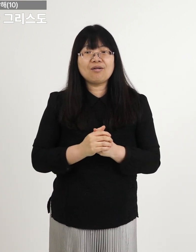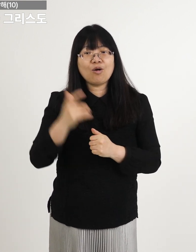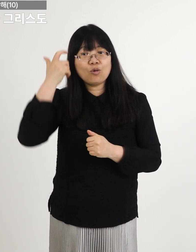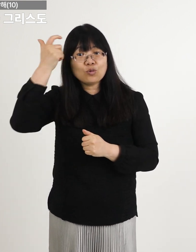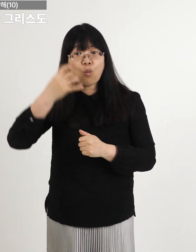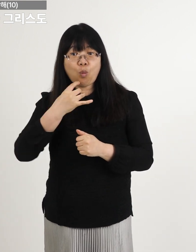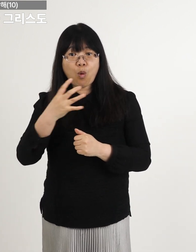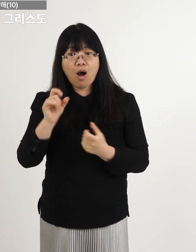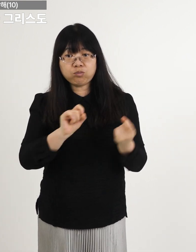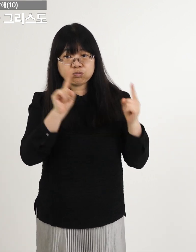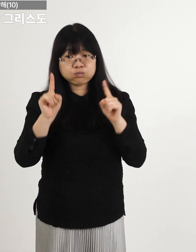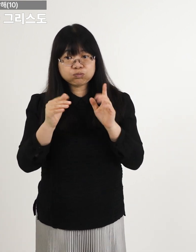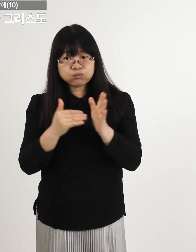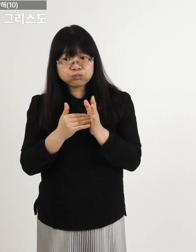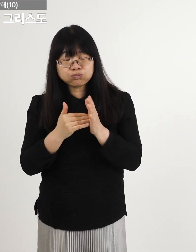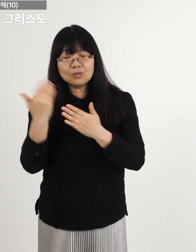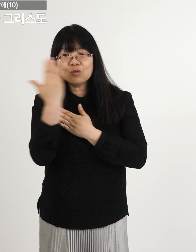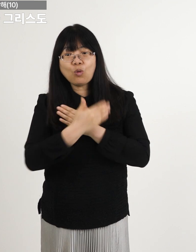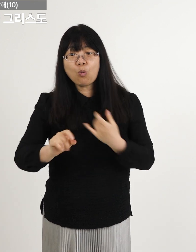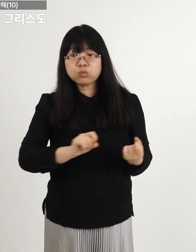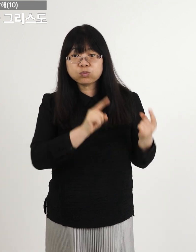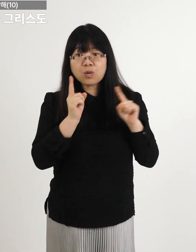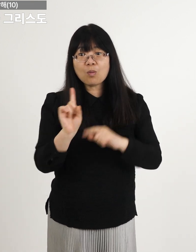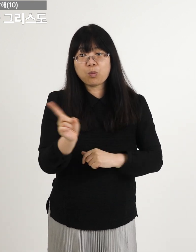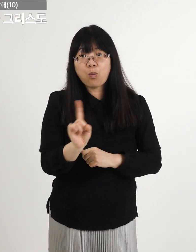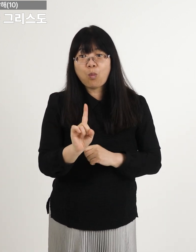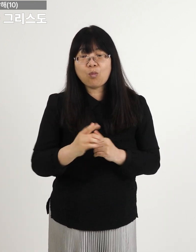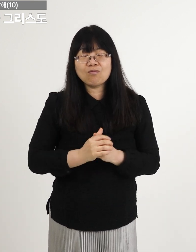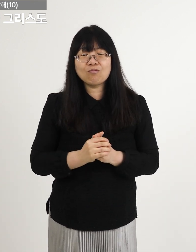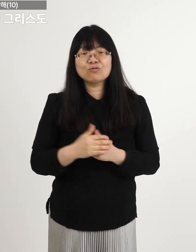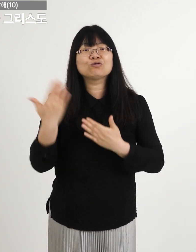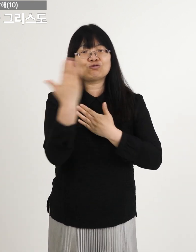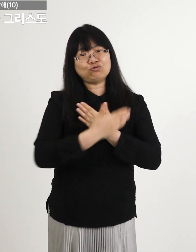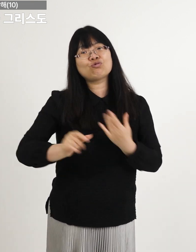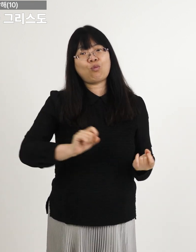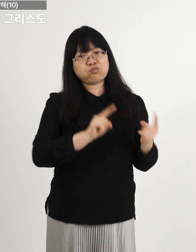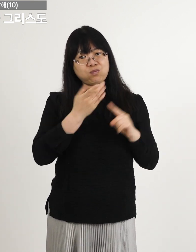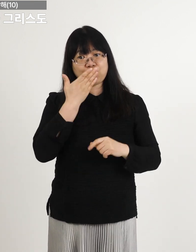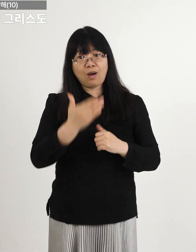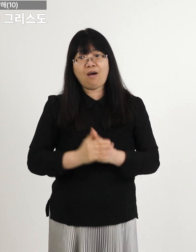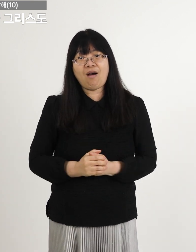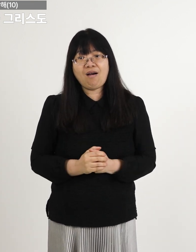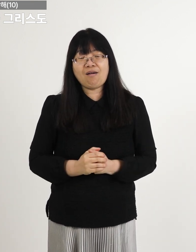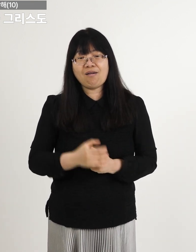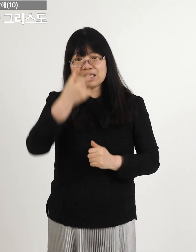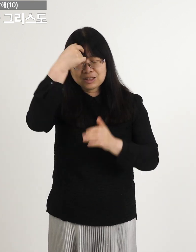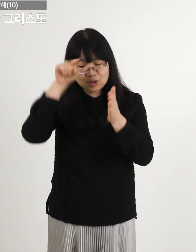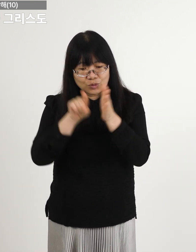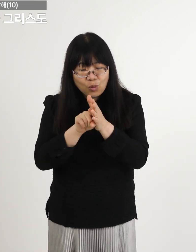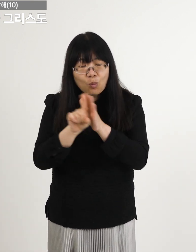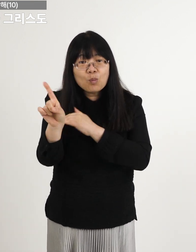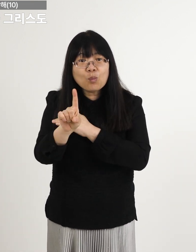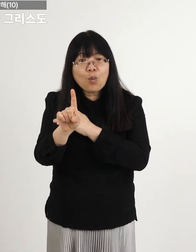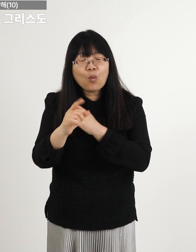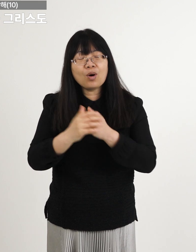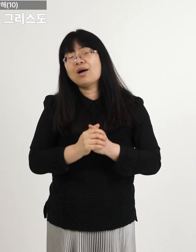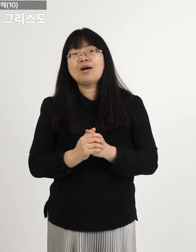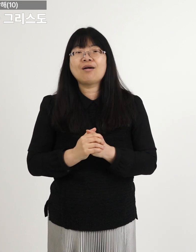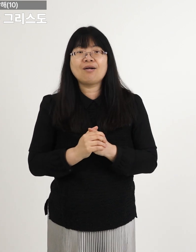영으로만 부활합니까? 육으로도 부활합니까? 육으로도 부활하죠. 그러니까 기독교는 이데아적인